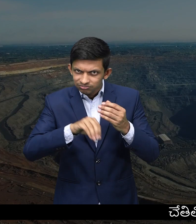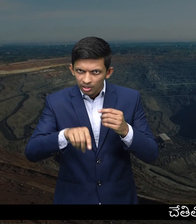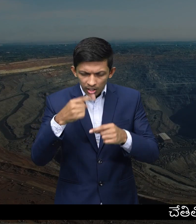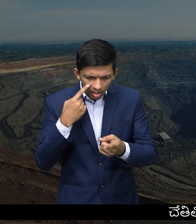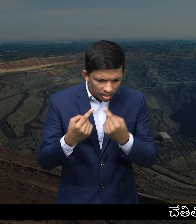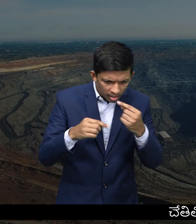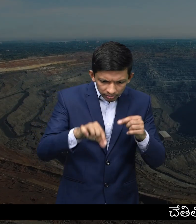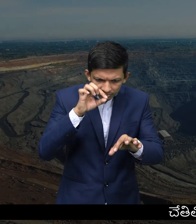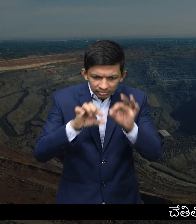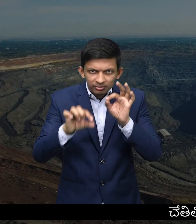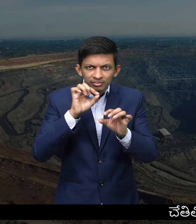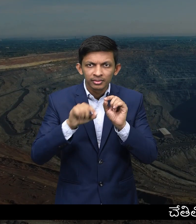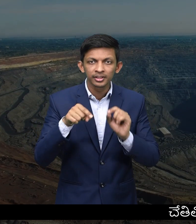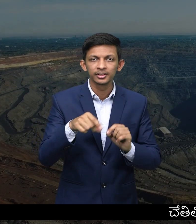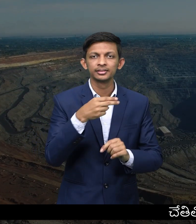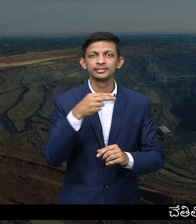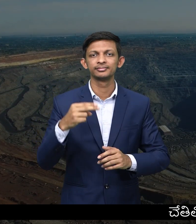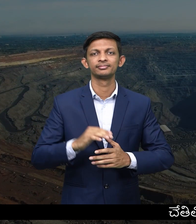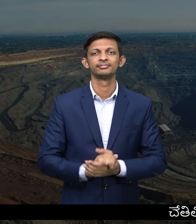చేతితో ఏరివేయడం,